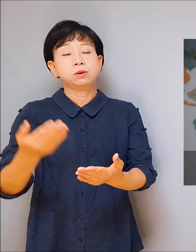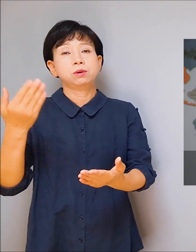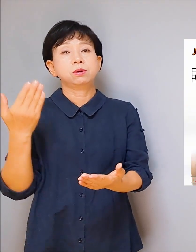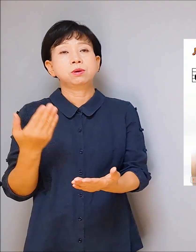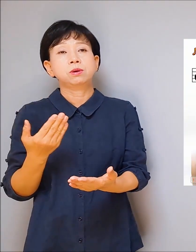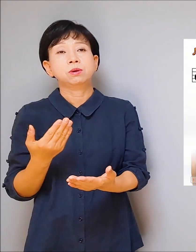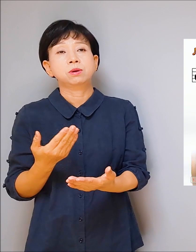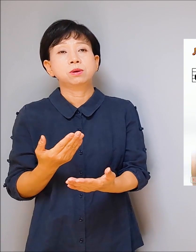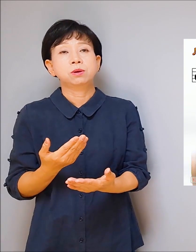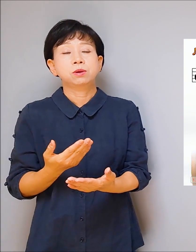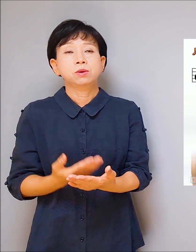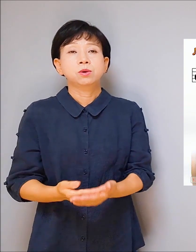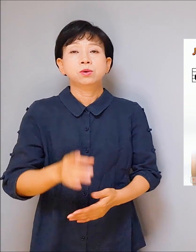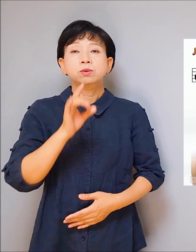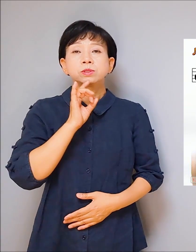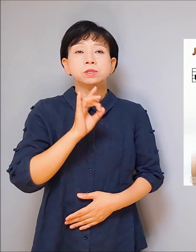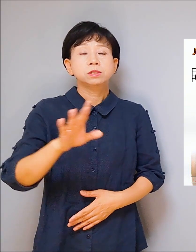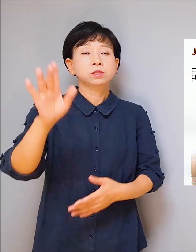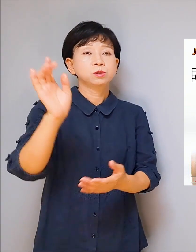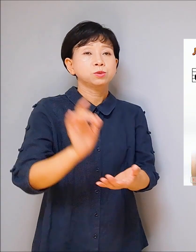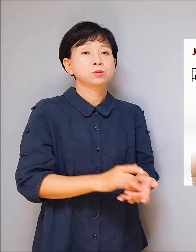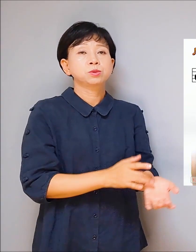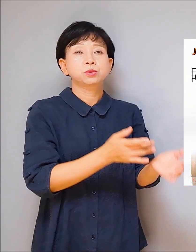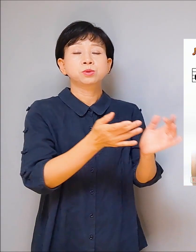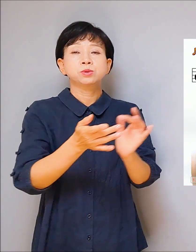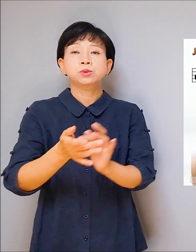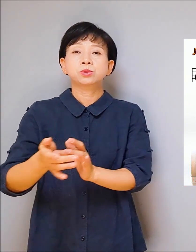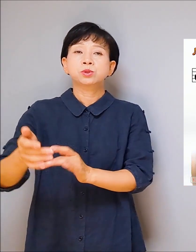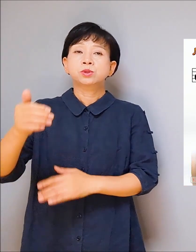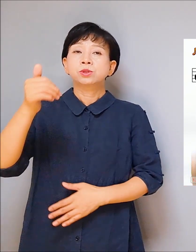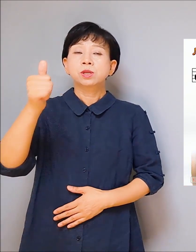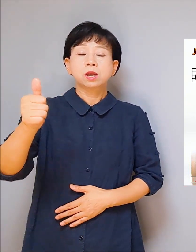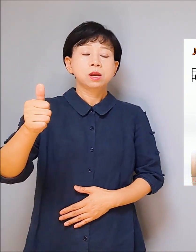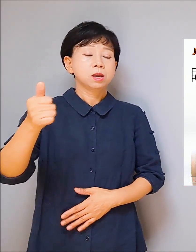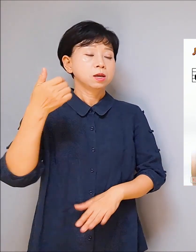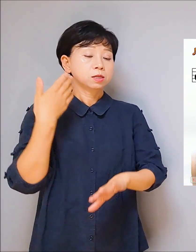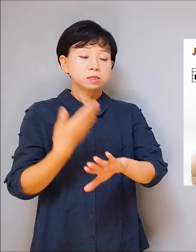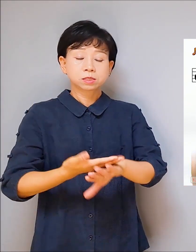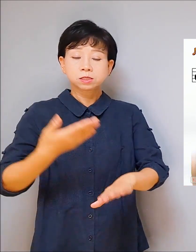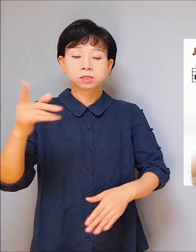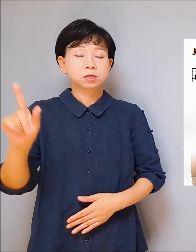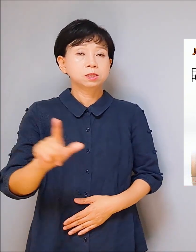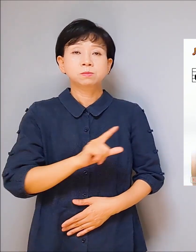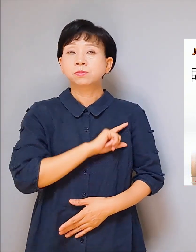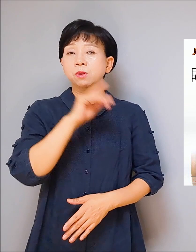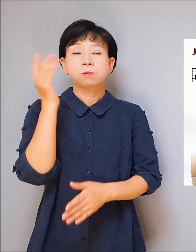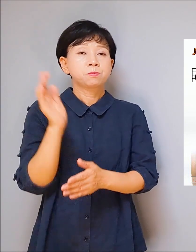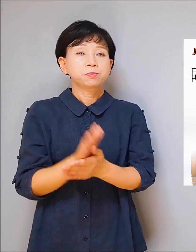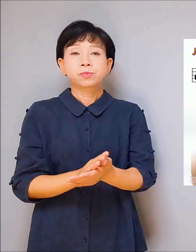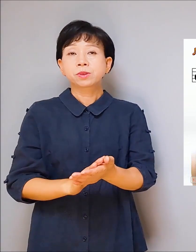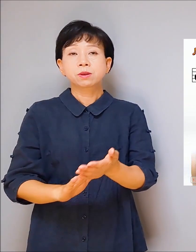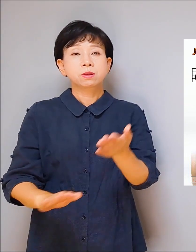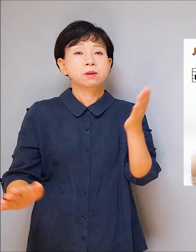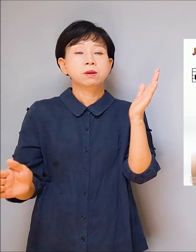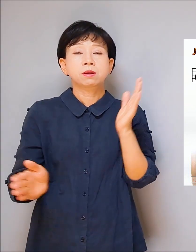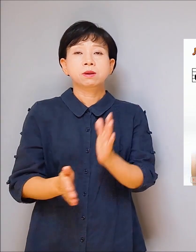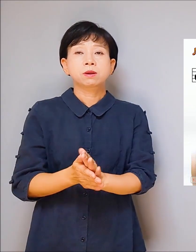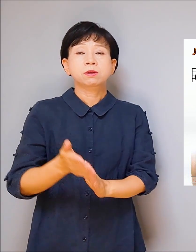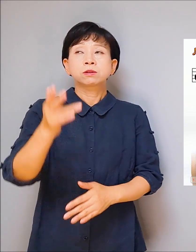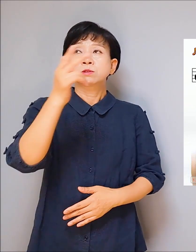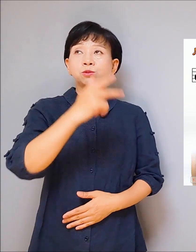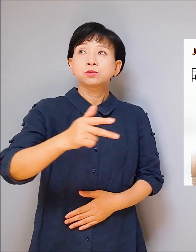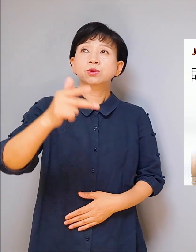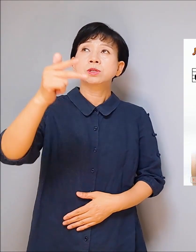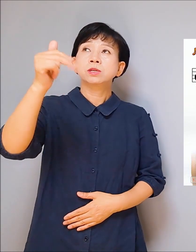인도하소서. 오직 예수 다른 이름은